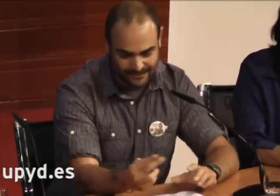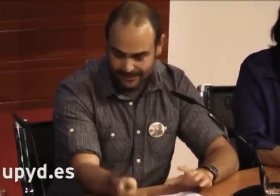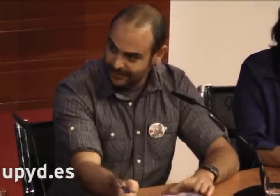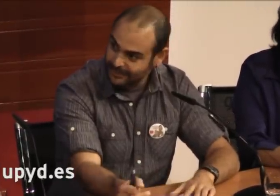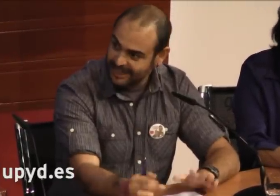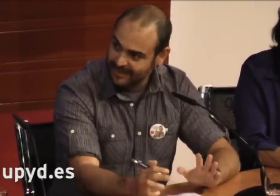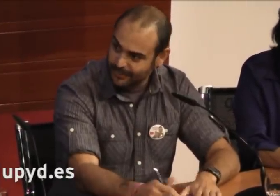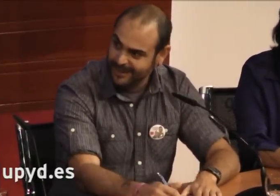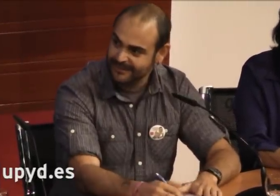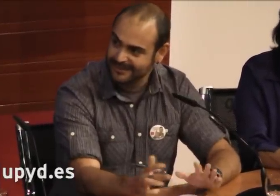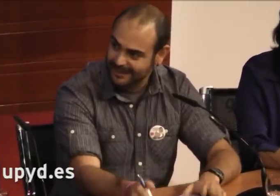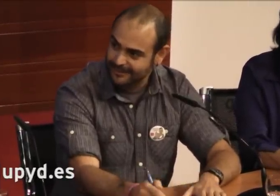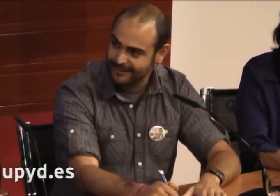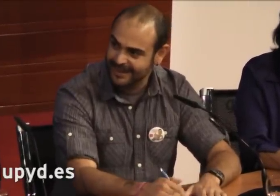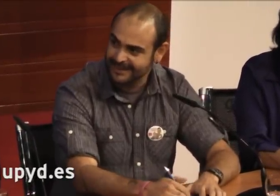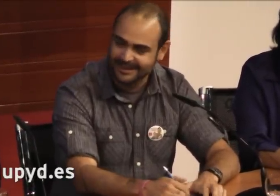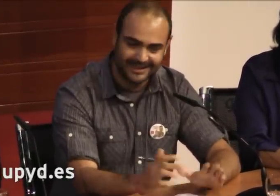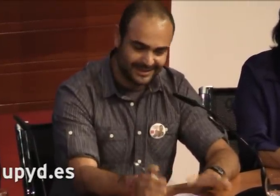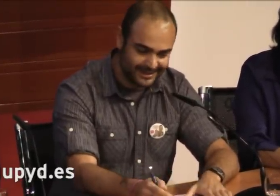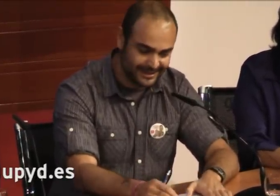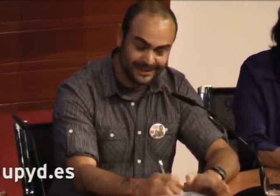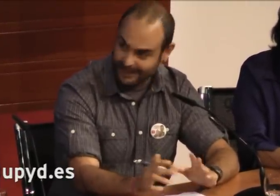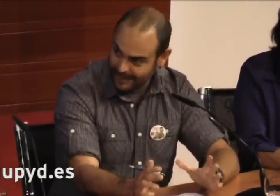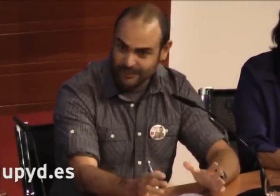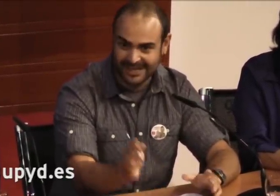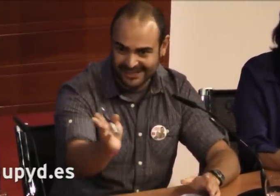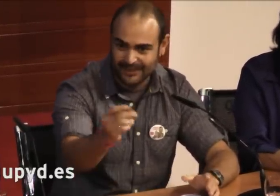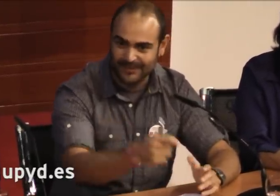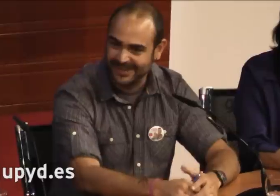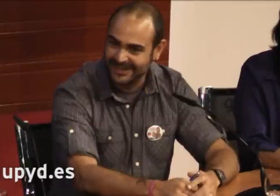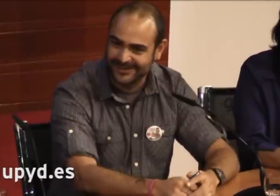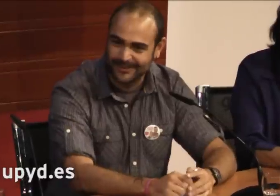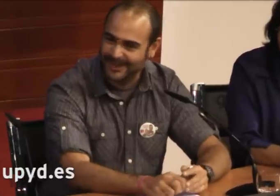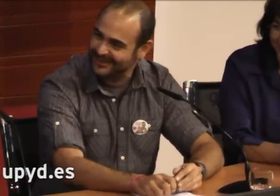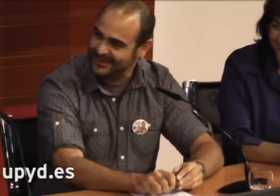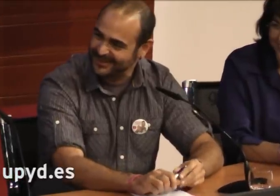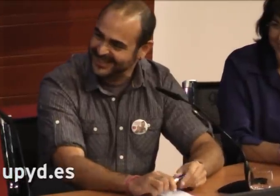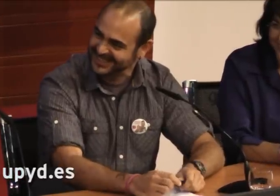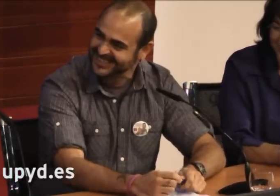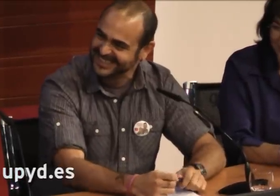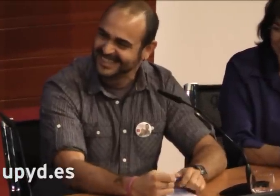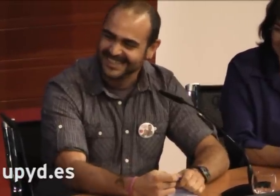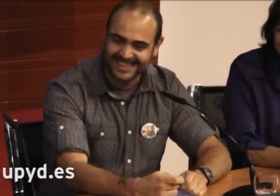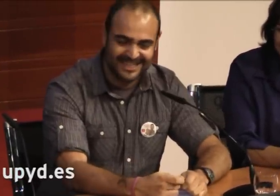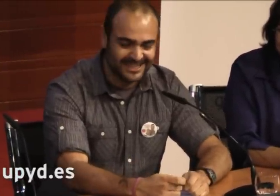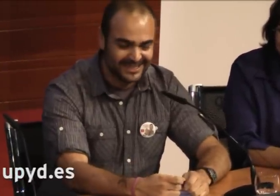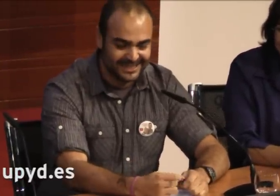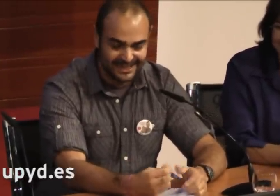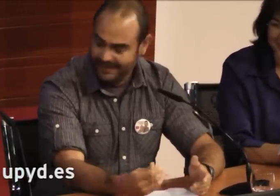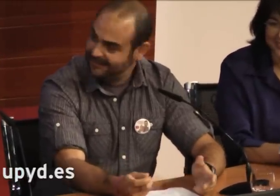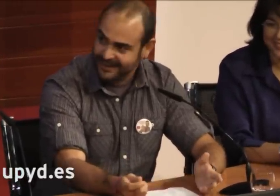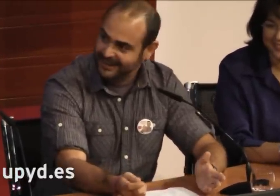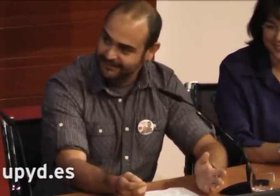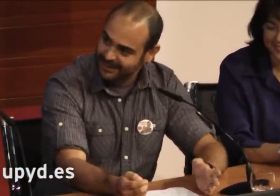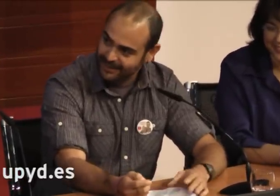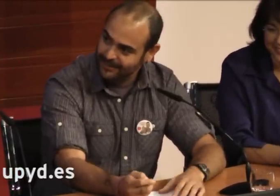Uh-huh. Llevo todo el tema de web, de redes sociales, de dar mucha lata a los compañeros de comunicación de Madrid. Y